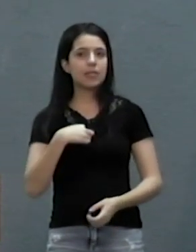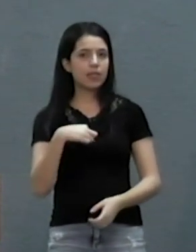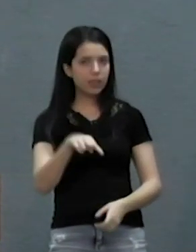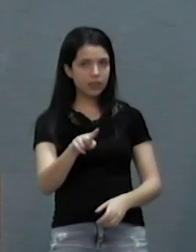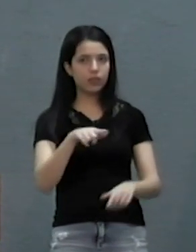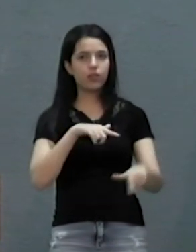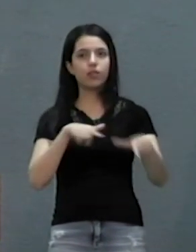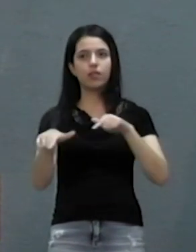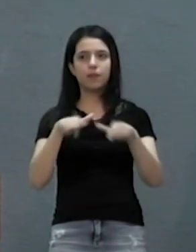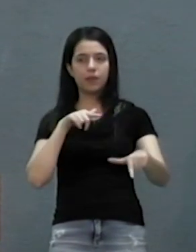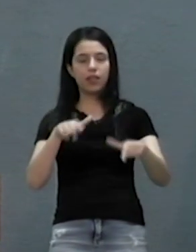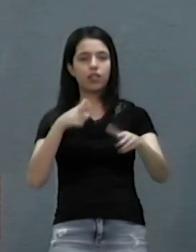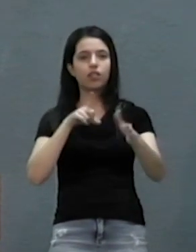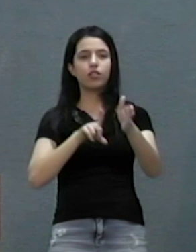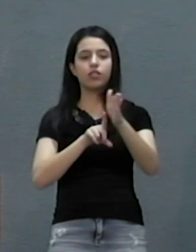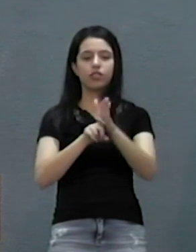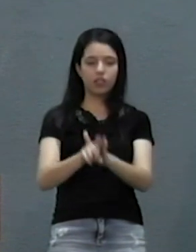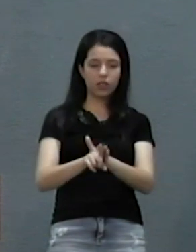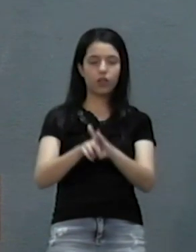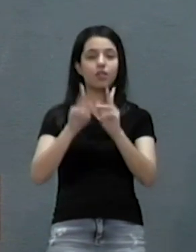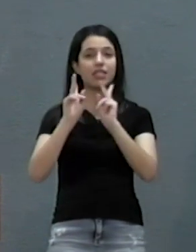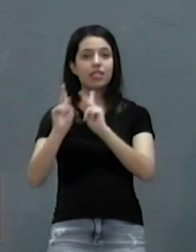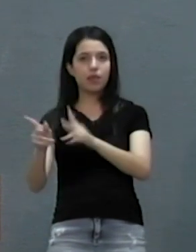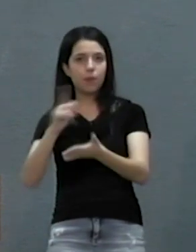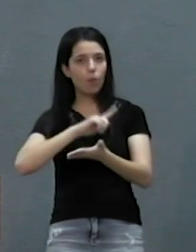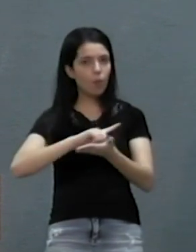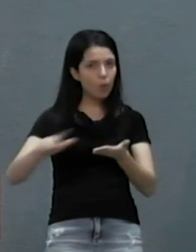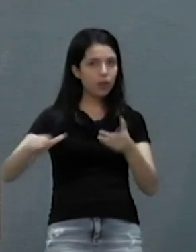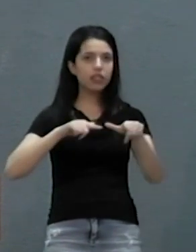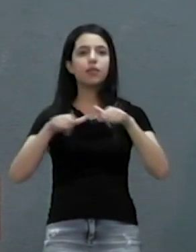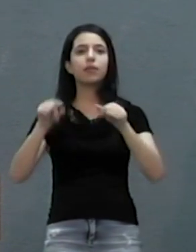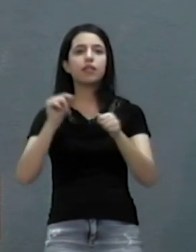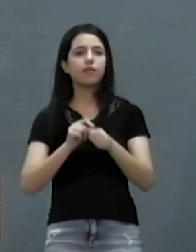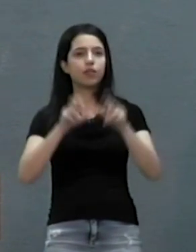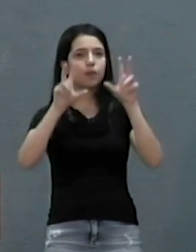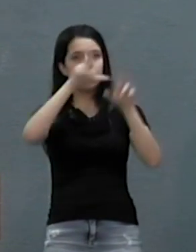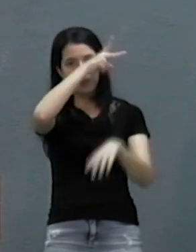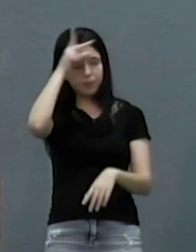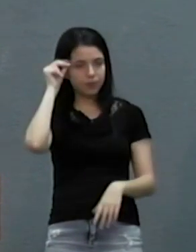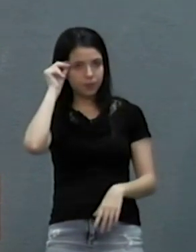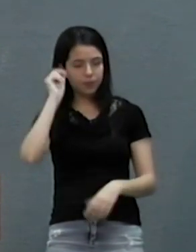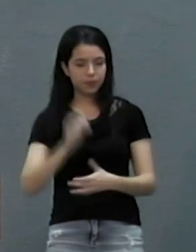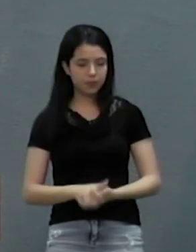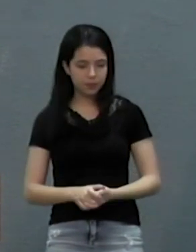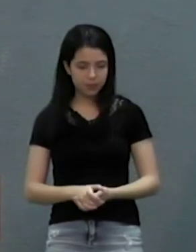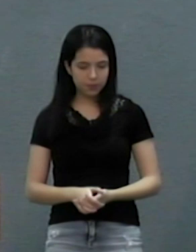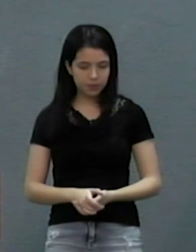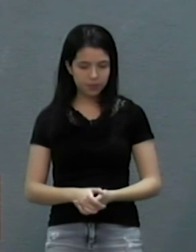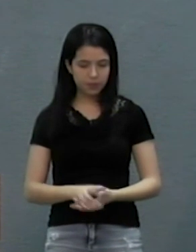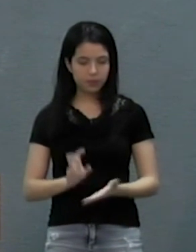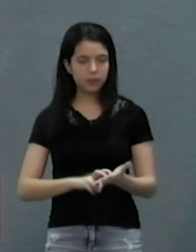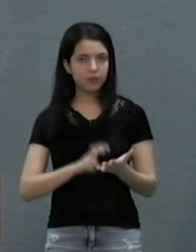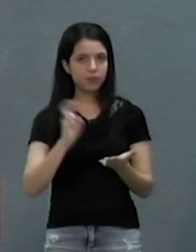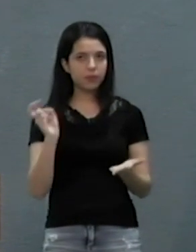lançamento Cacoal Sempre Limpa. Essa ação realizada pela prefeitura, ali na manhã